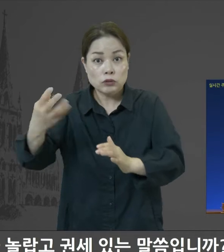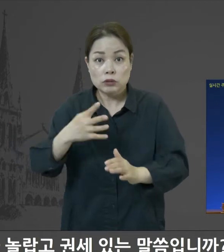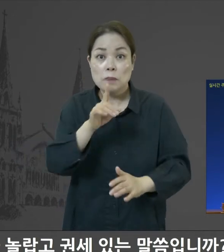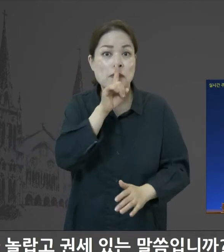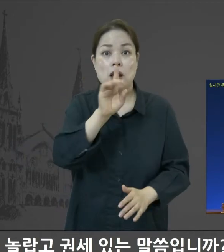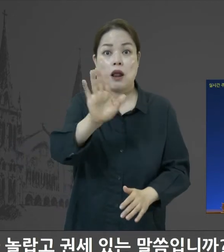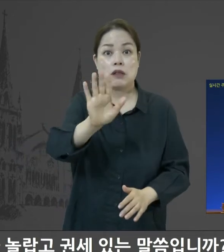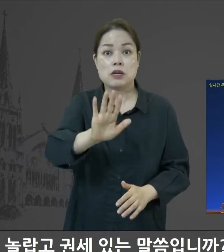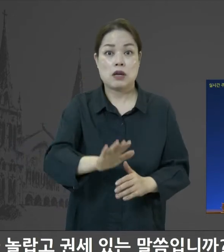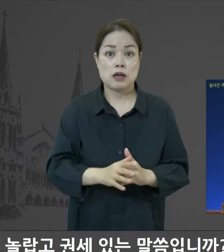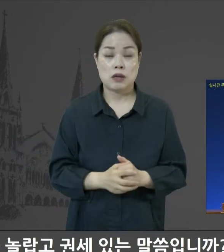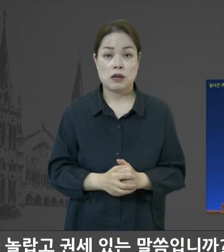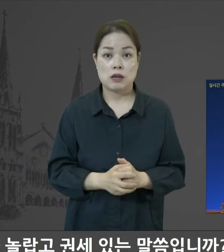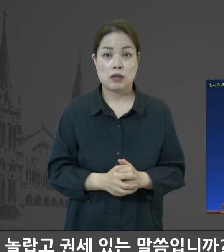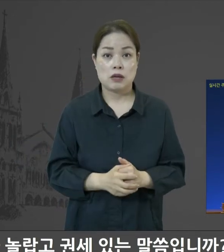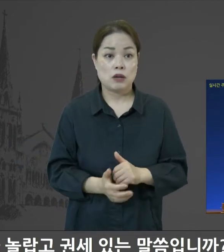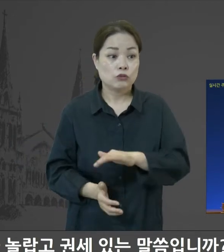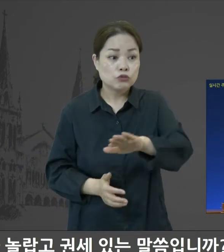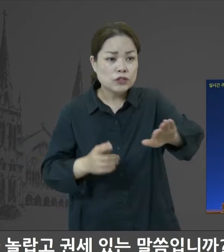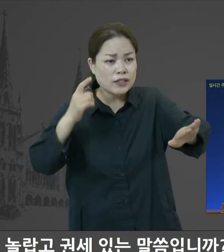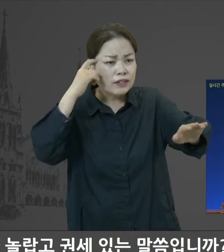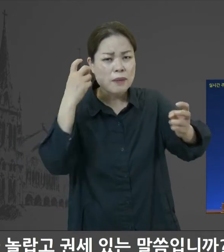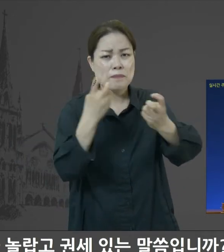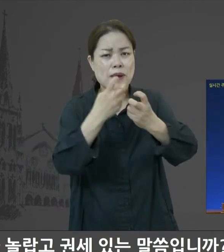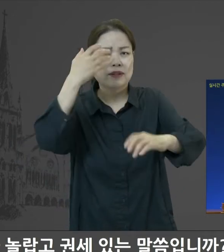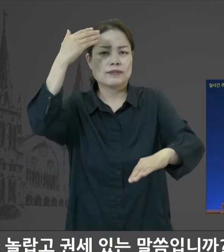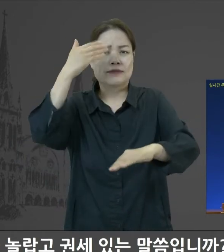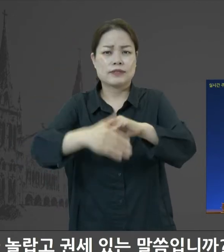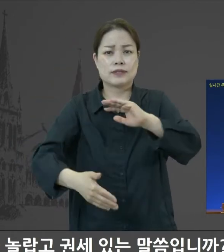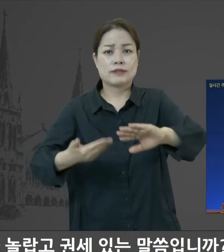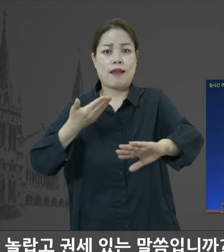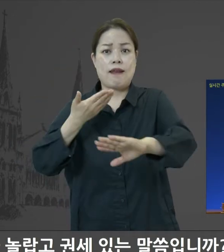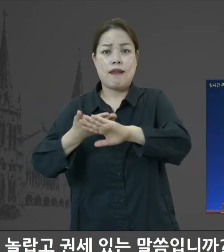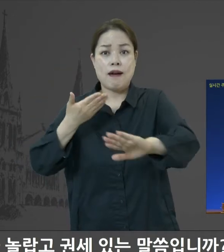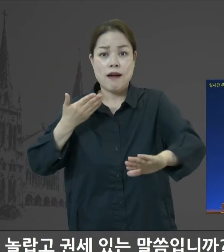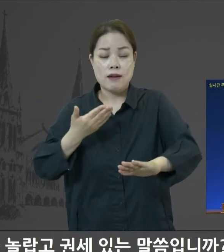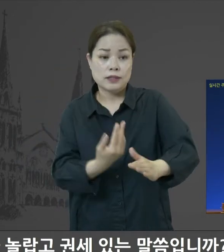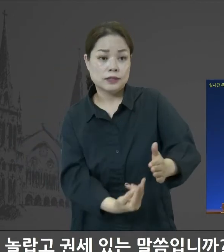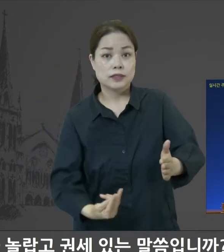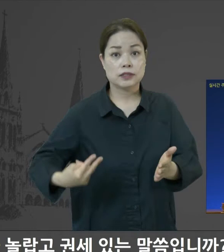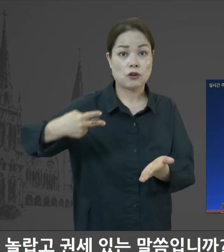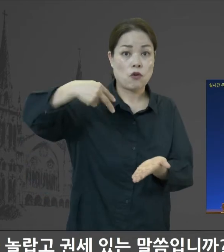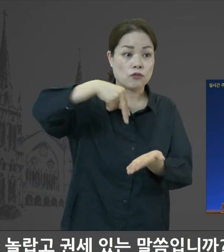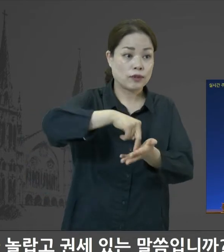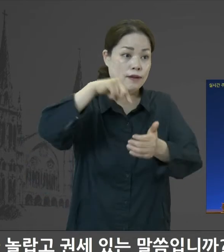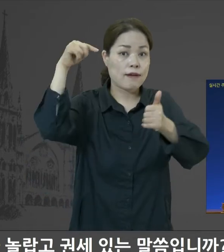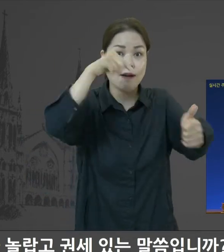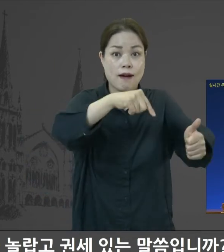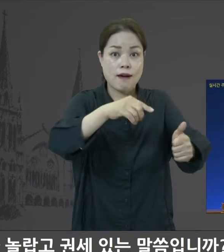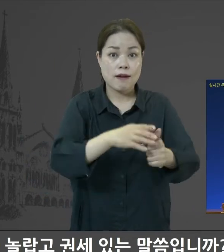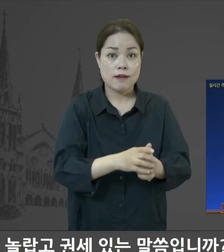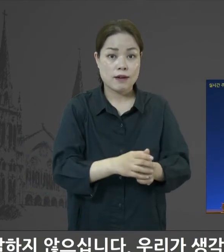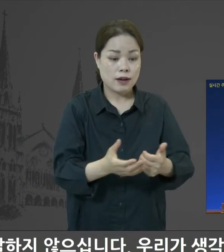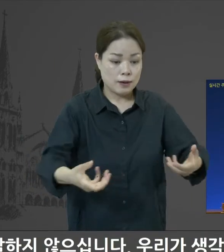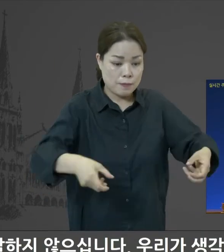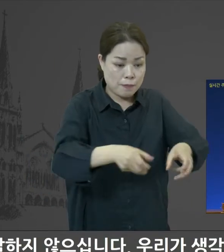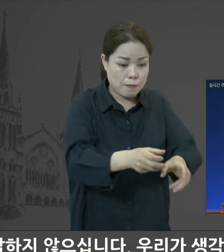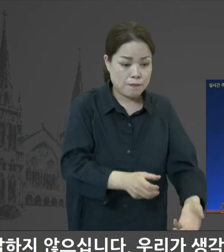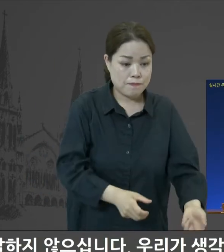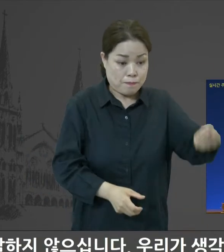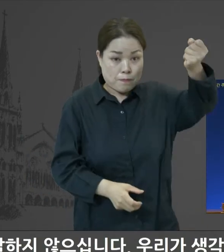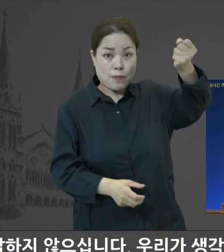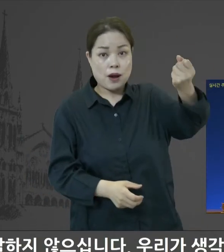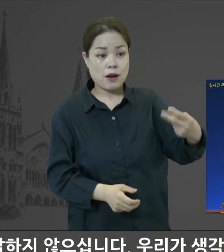말씀하지 않았어요. 우리가 생각하는 방식과 다르다는 것이죠. 일어나라, 내 자리를 들고